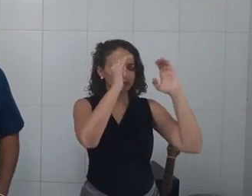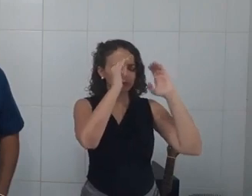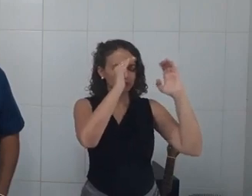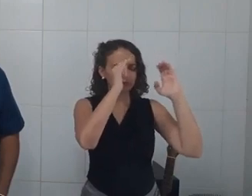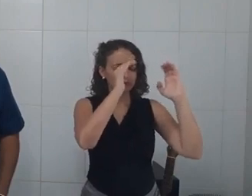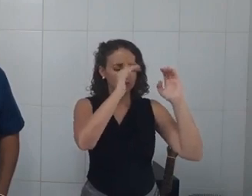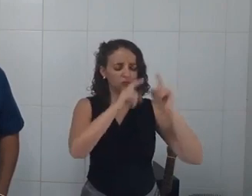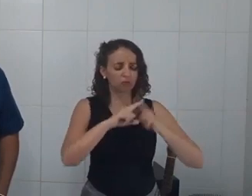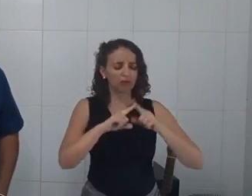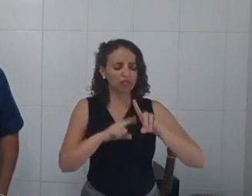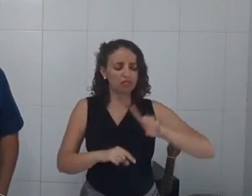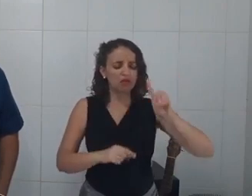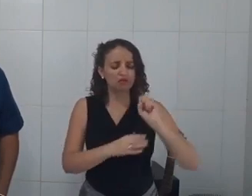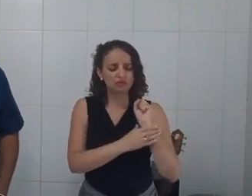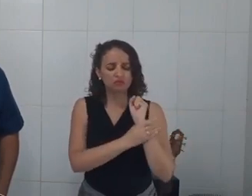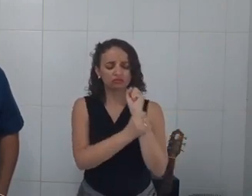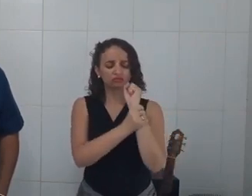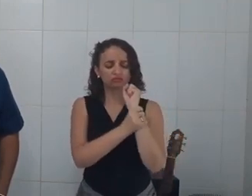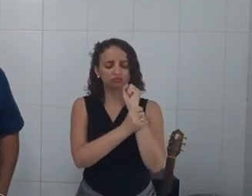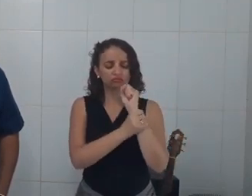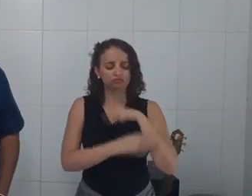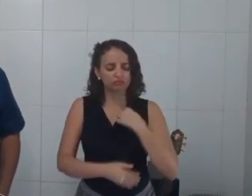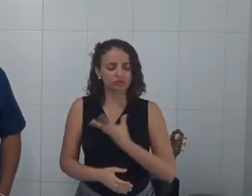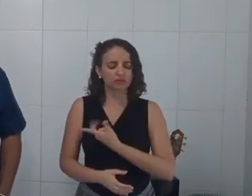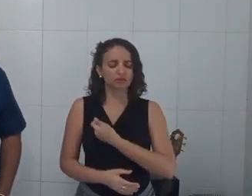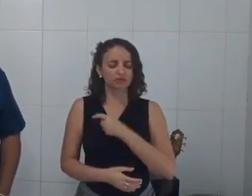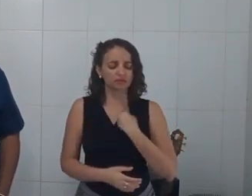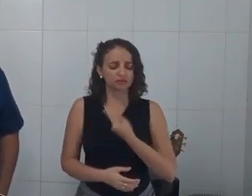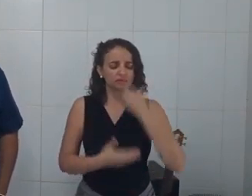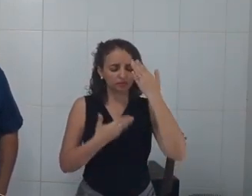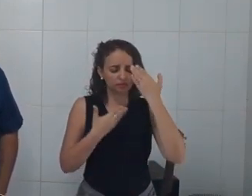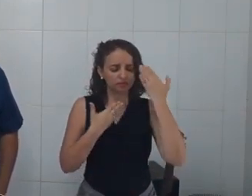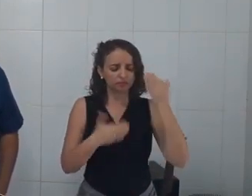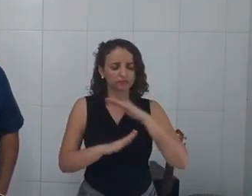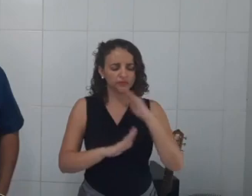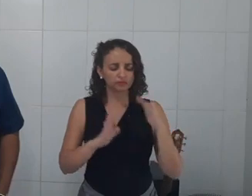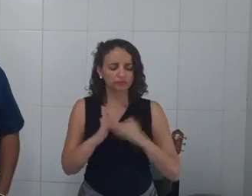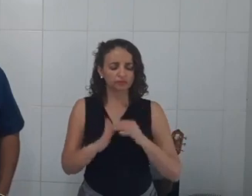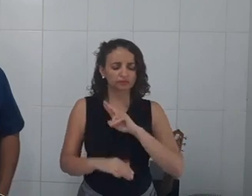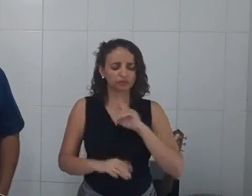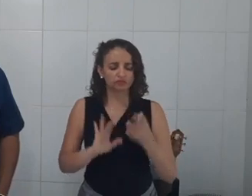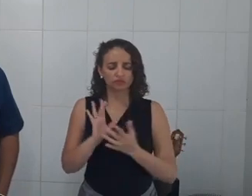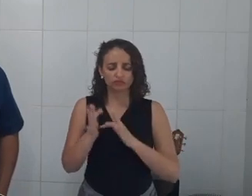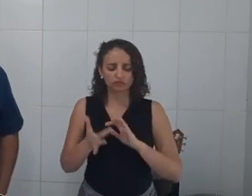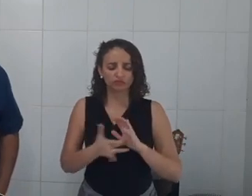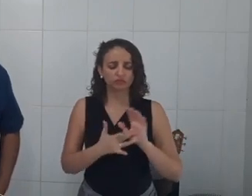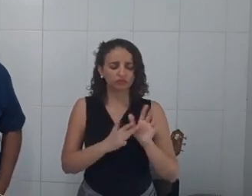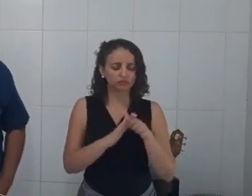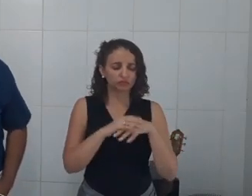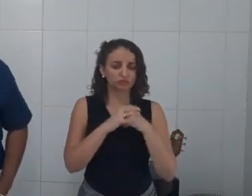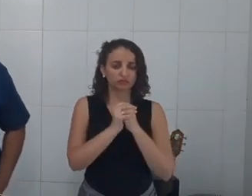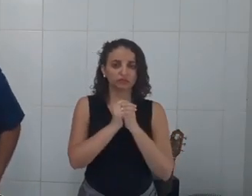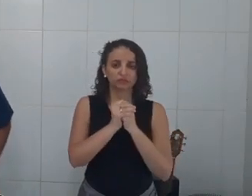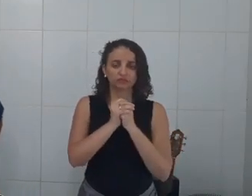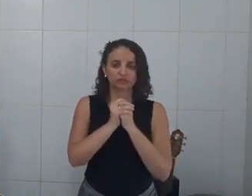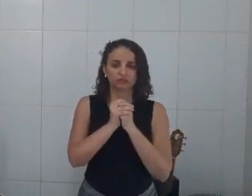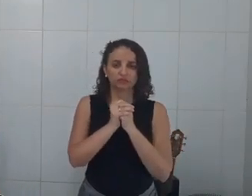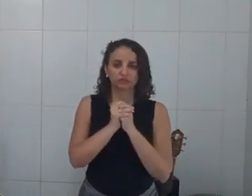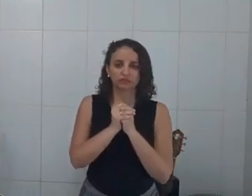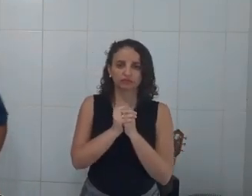refúgio e a nossa salvação. Nós agradecemos por tudo em nome de Jesus. Amém. Amém.